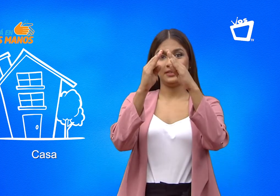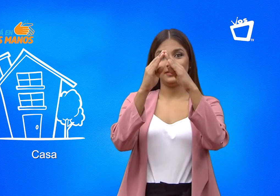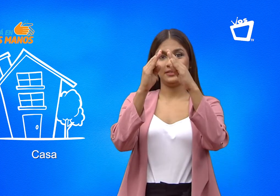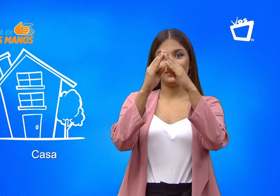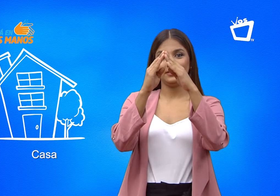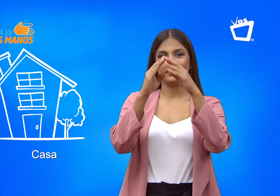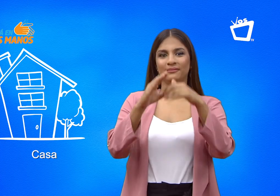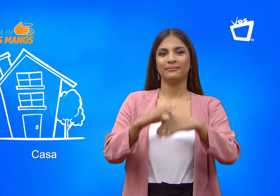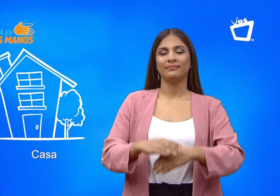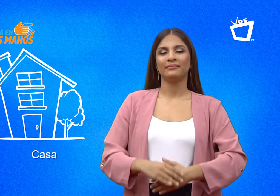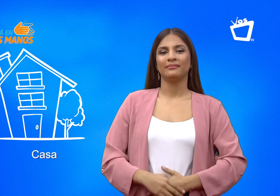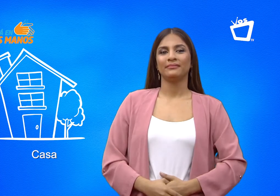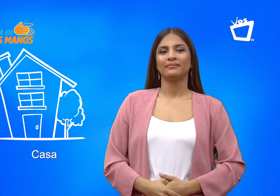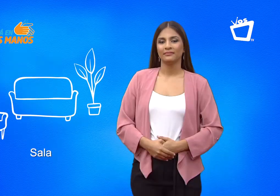Casa.